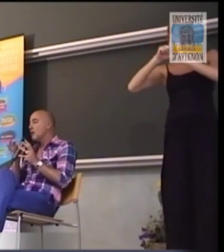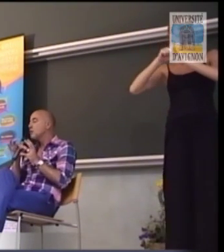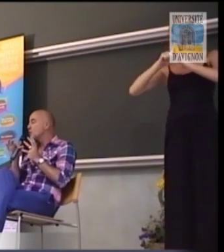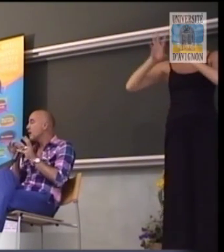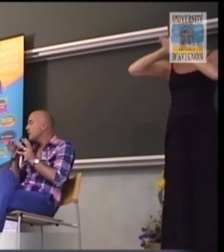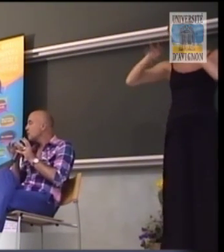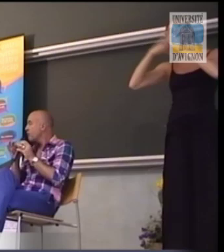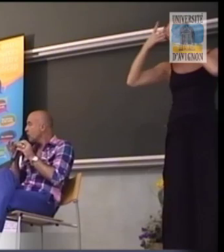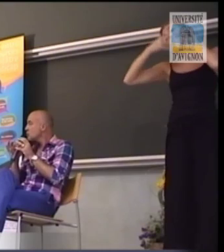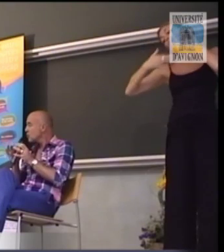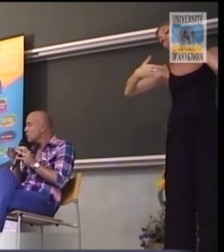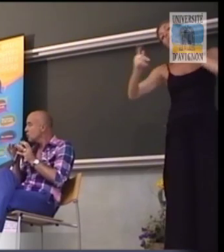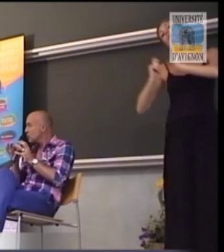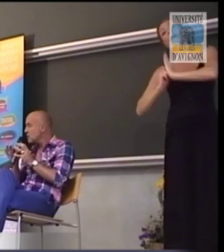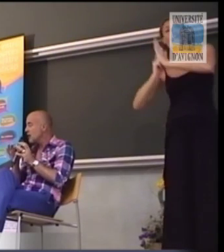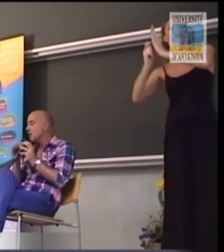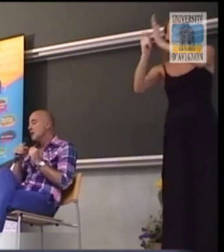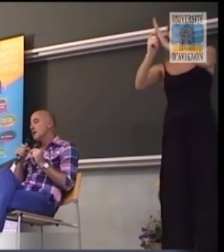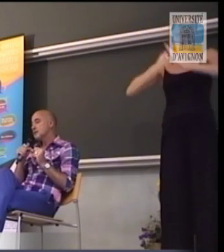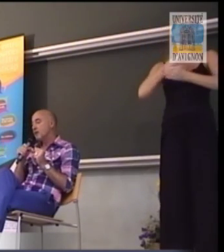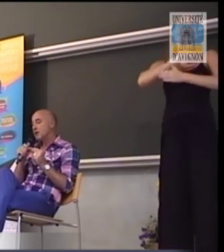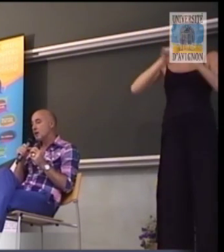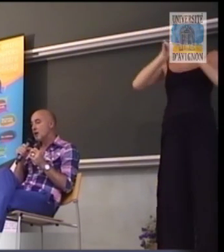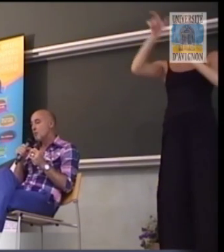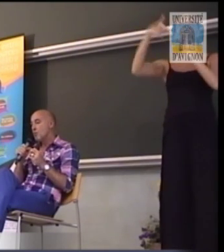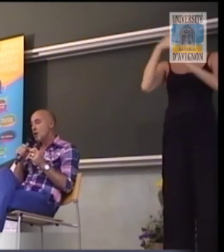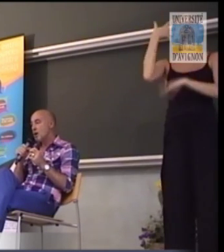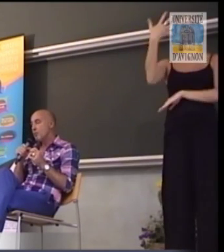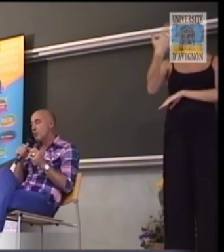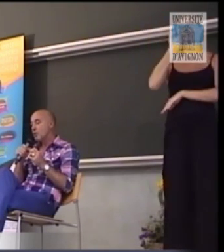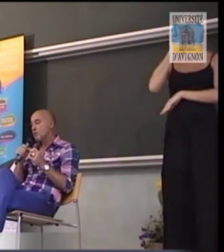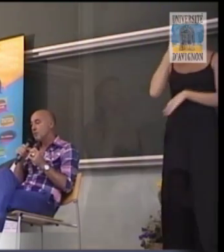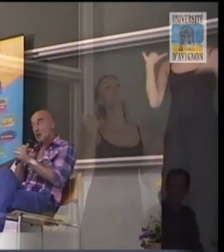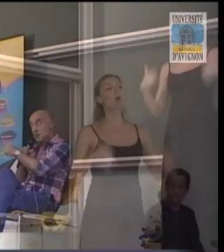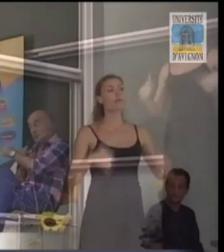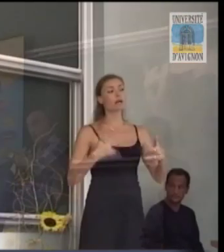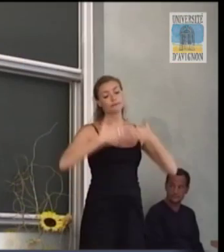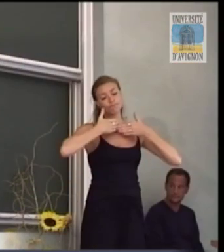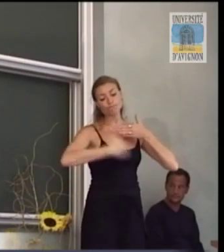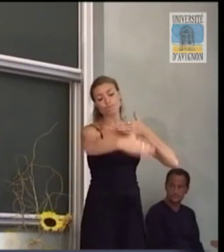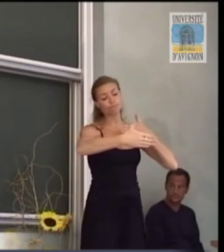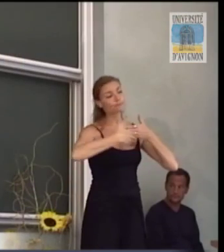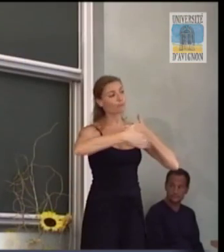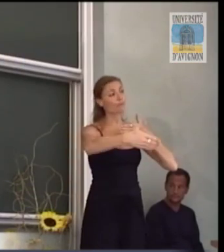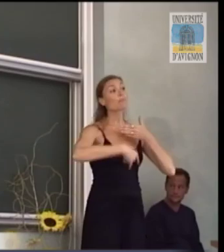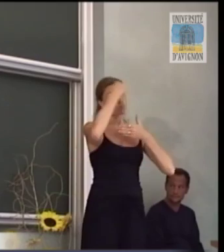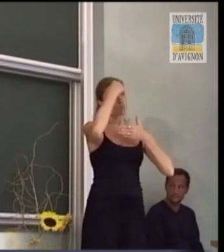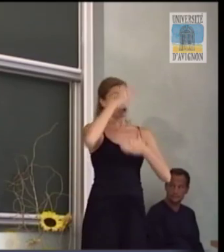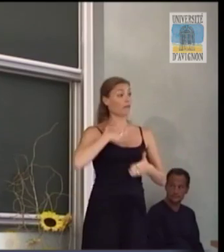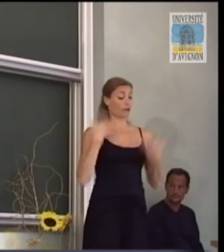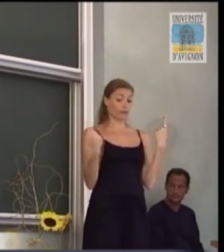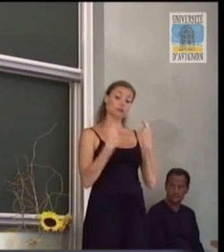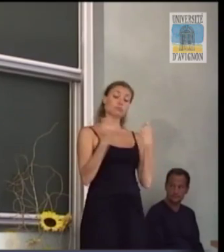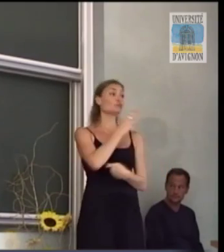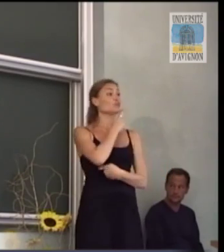calendrier de la loi. Donc voilà, maintenant il va falloir qu'on structure tout ça, ça va être un moment important, et je pense que le Festival d'Avignon va dans ce